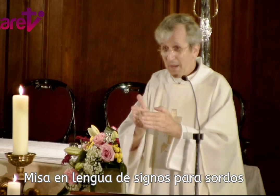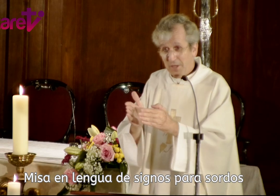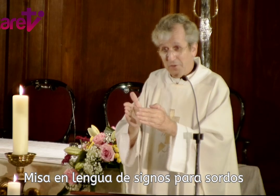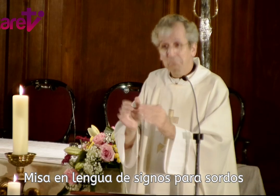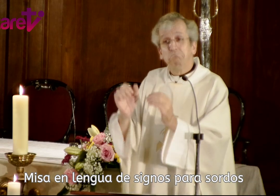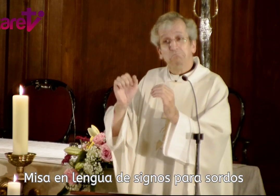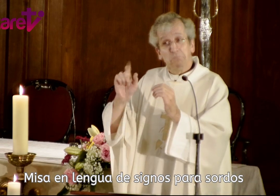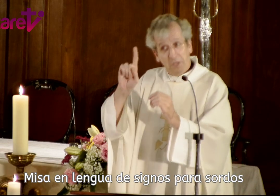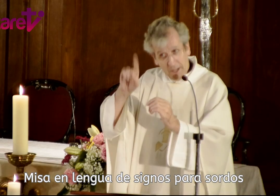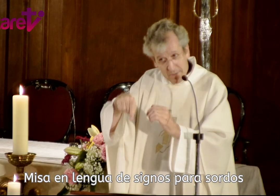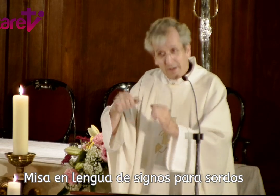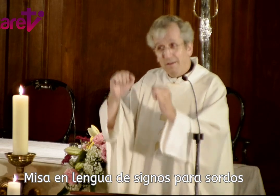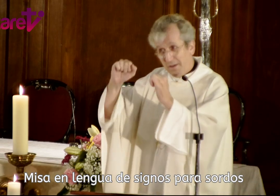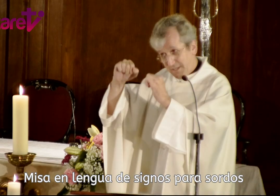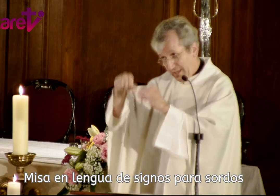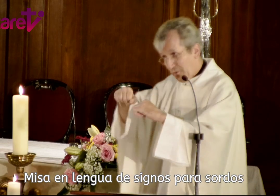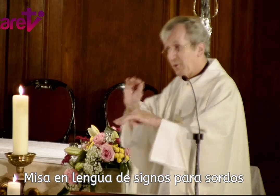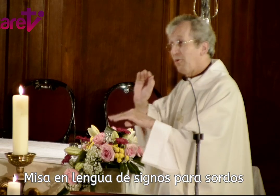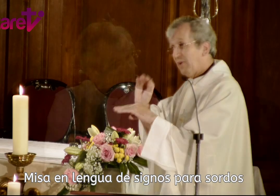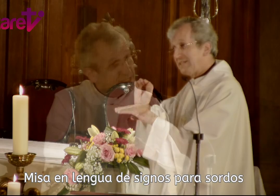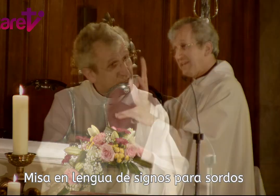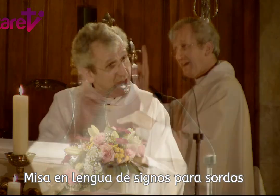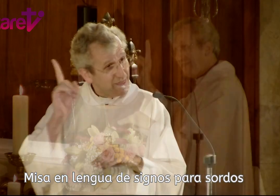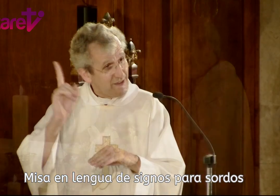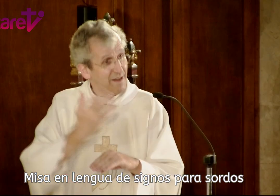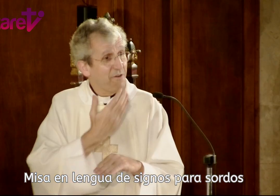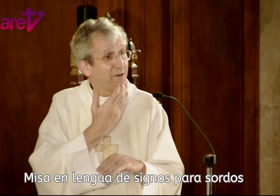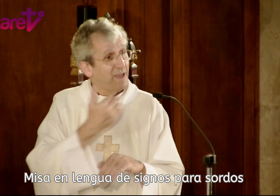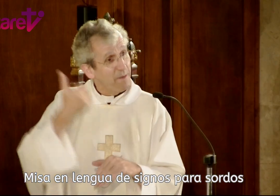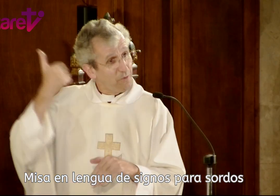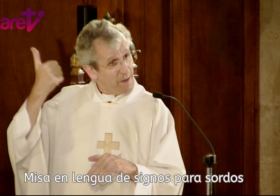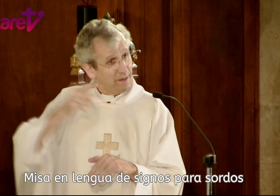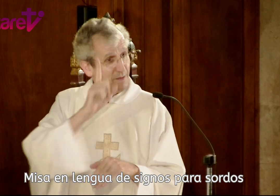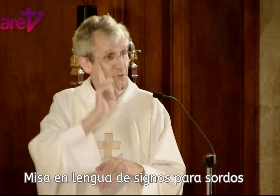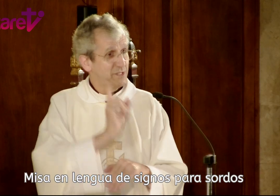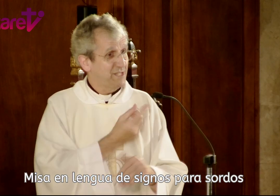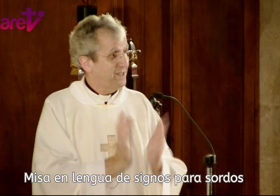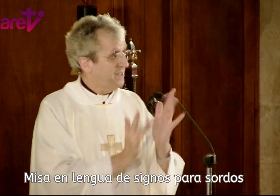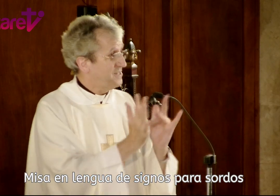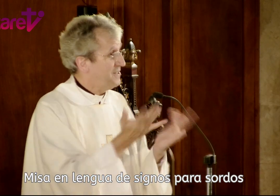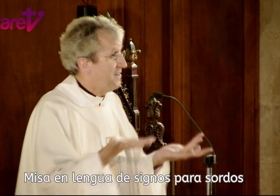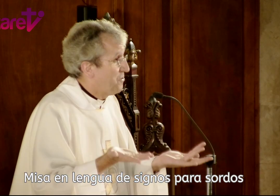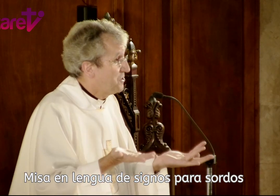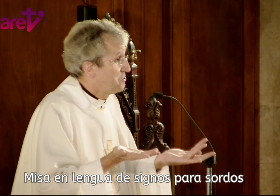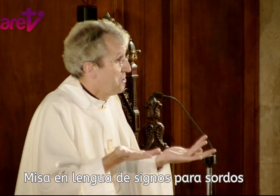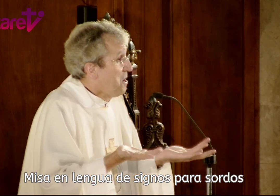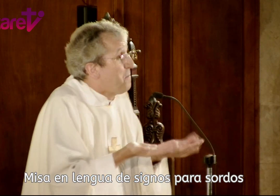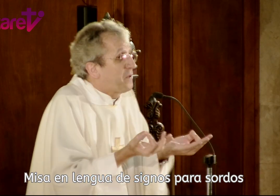camino que también está de acuerdo con la enseñanza, con el ejemplo que aprendemos de Santa Teresita del Niño Jesús. Porque,